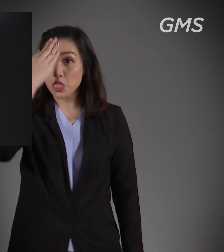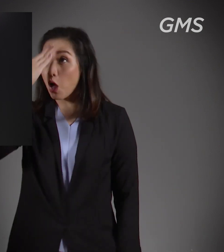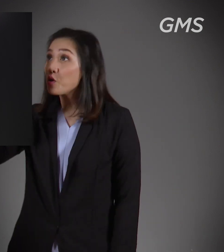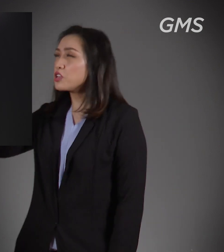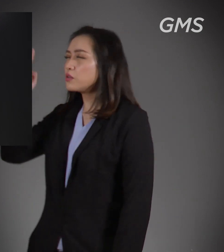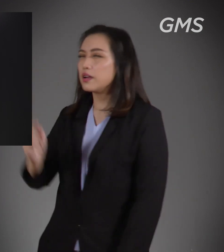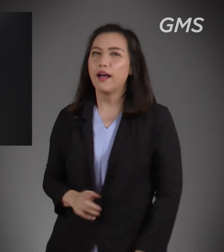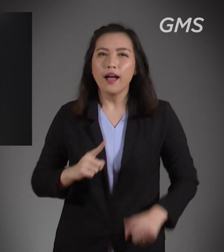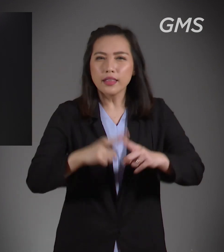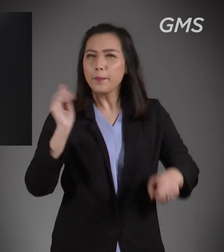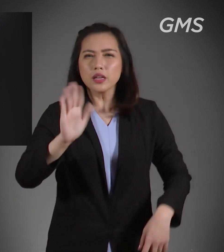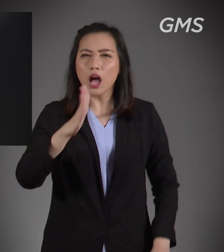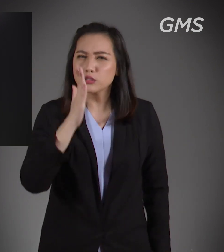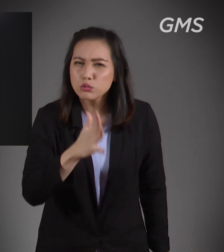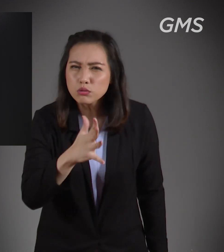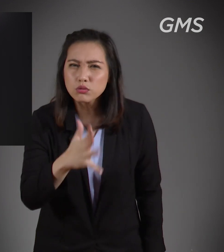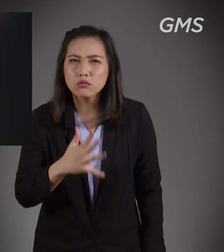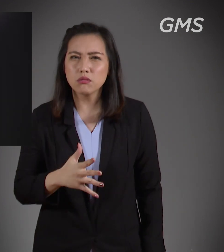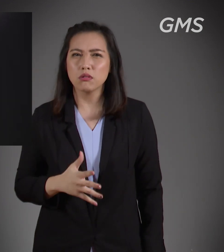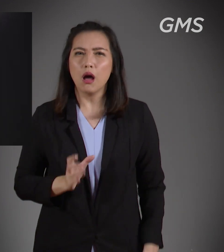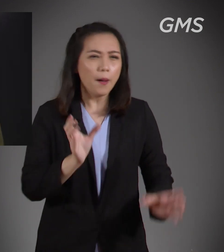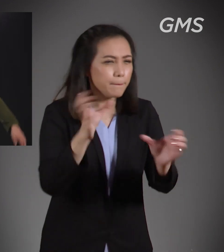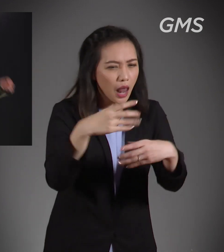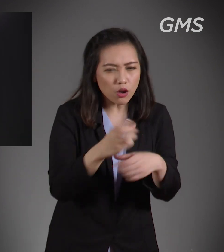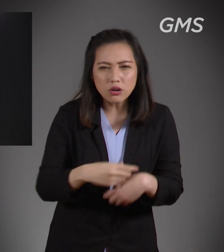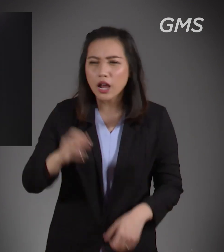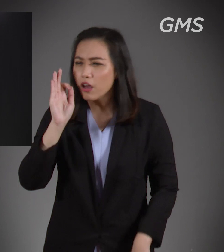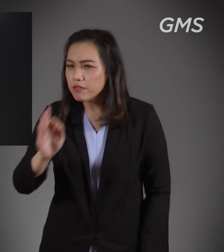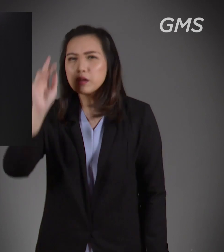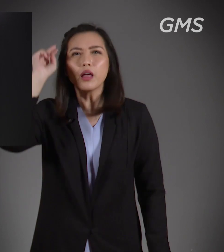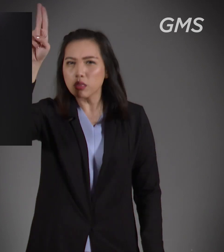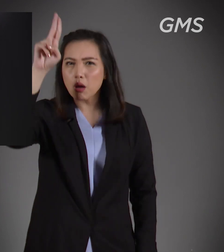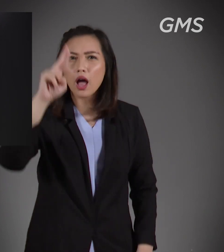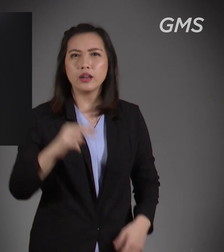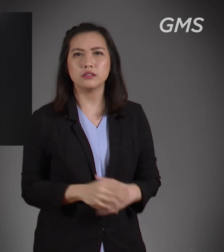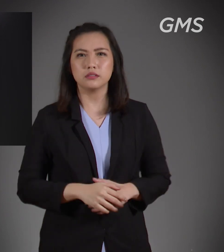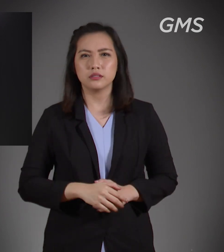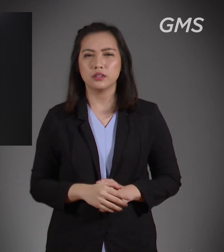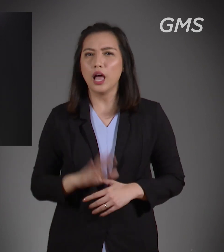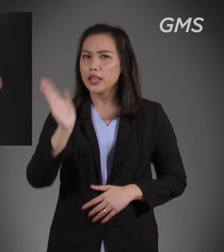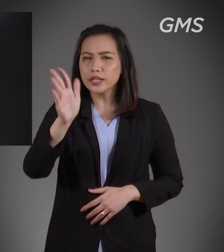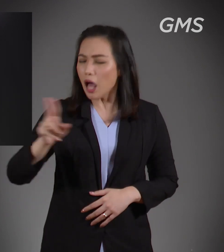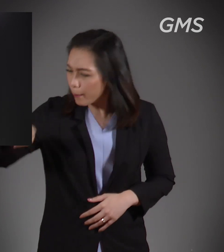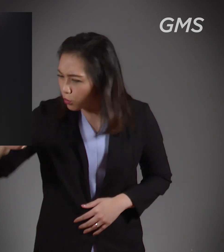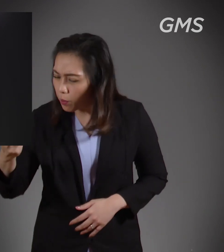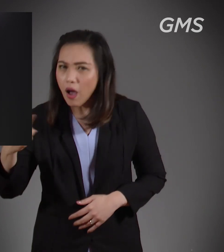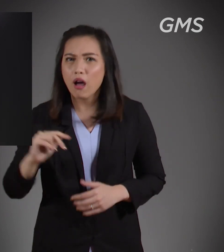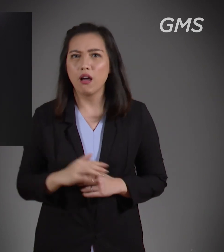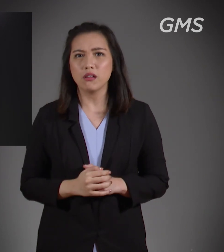pernah sungguh-sungguh menerapkan firman Tuhan sampai titik aplikasi dan resolusi. Gak pernah terjadi.